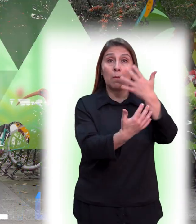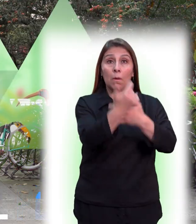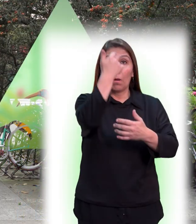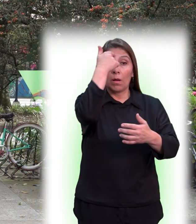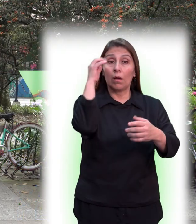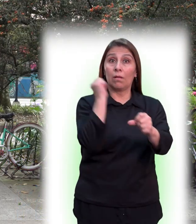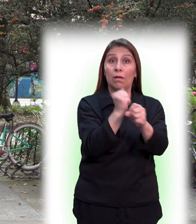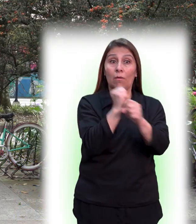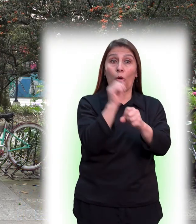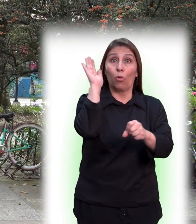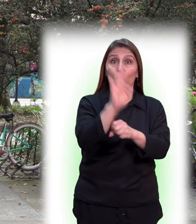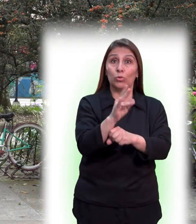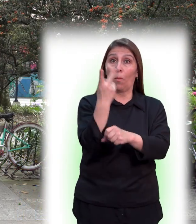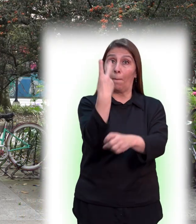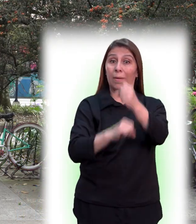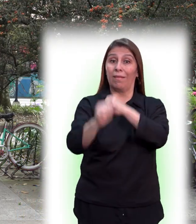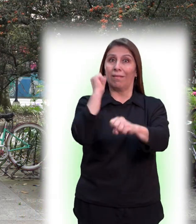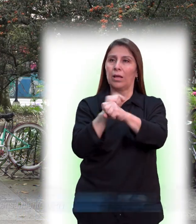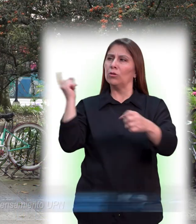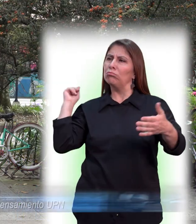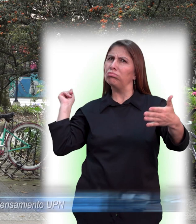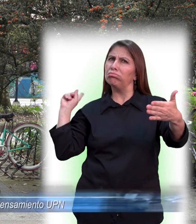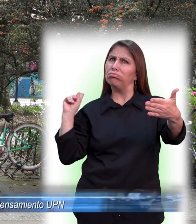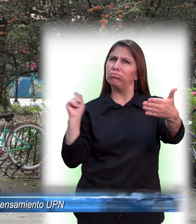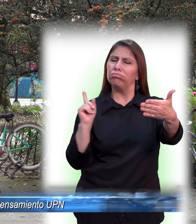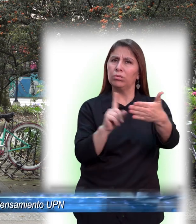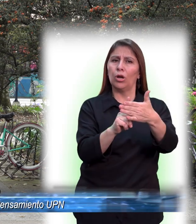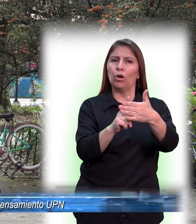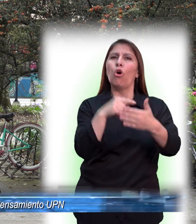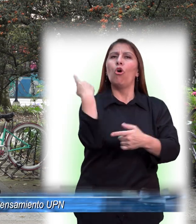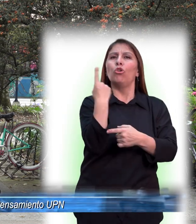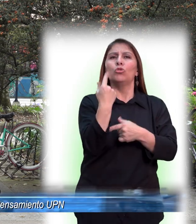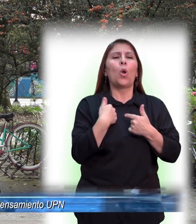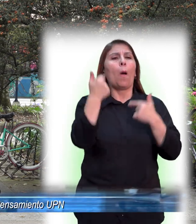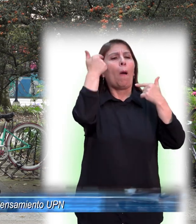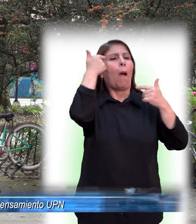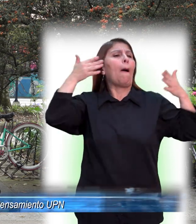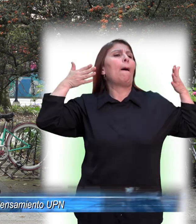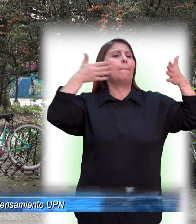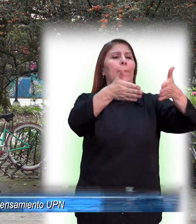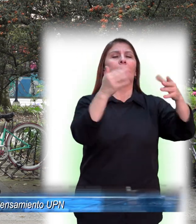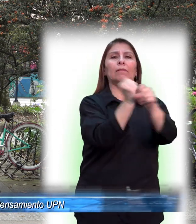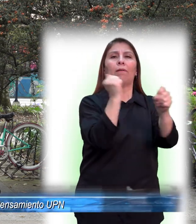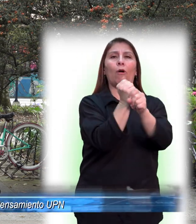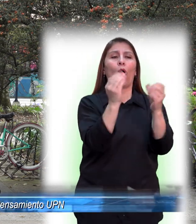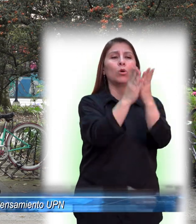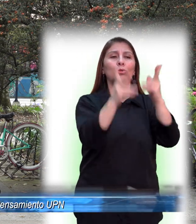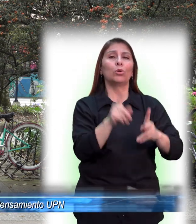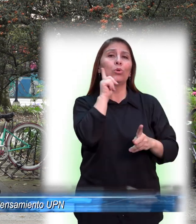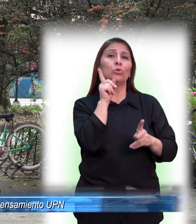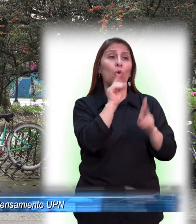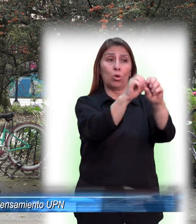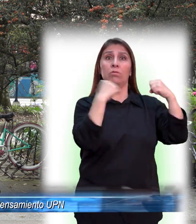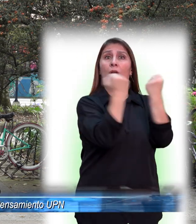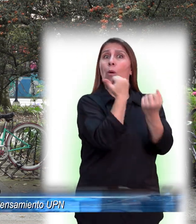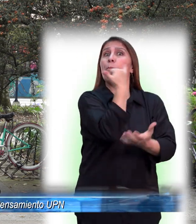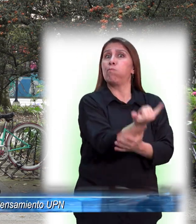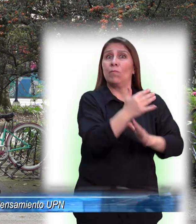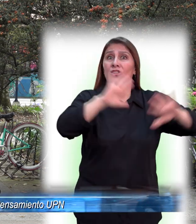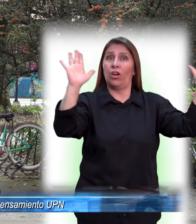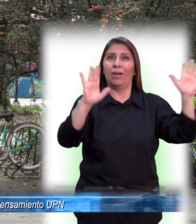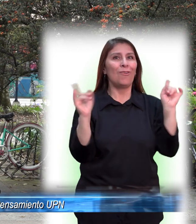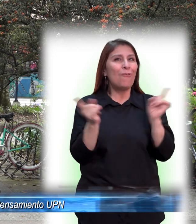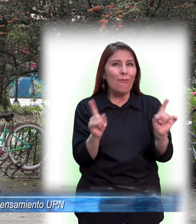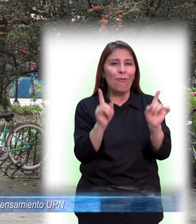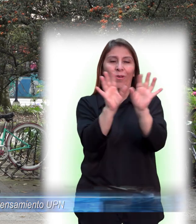El trabajo de Manos y Pensamiento a lo largo de estos 20 años ha ido más allá de solo pensar el trabajo con los estudiantes sordos en las